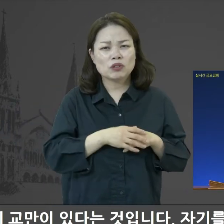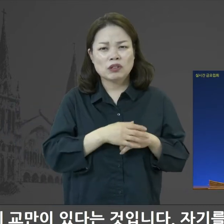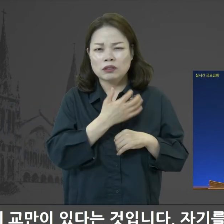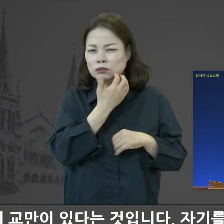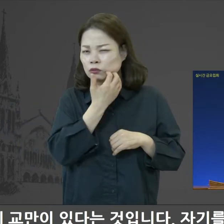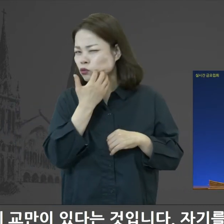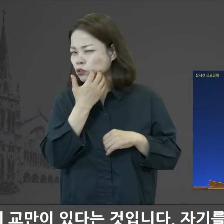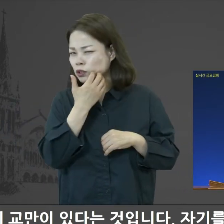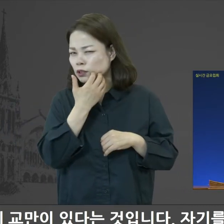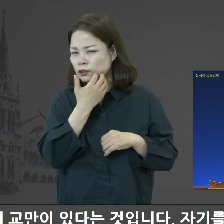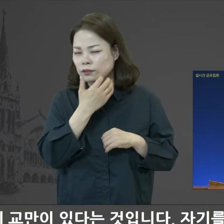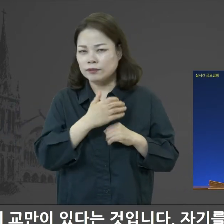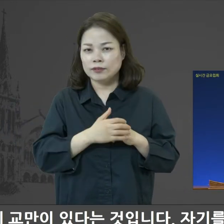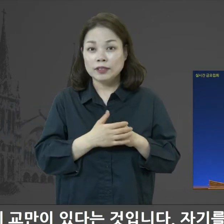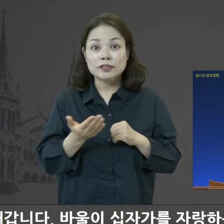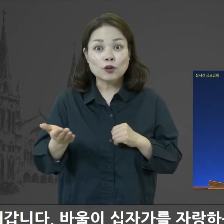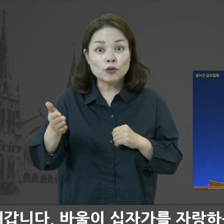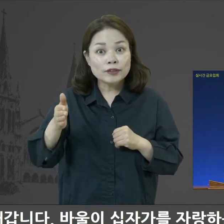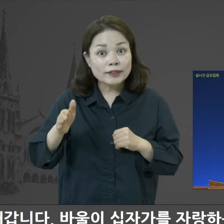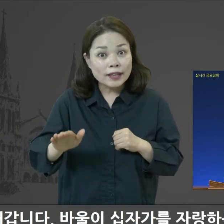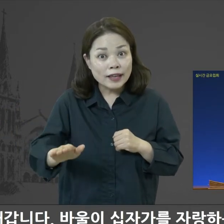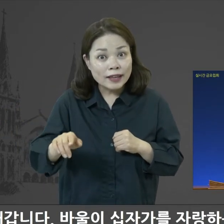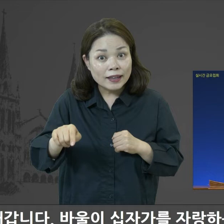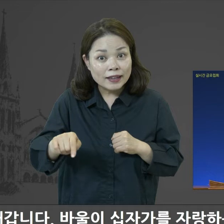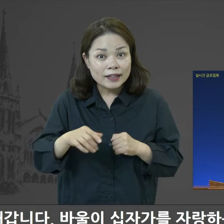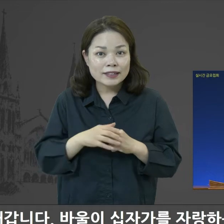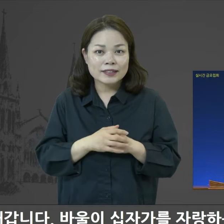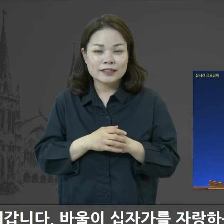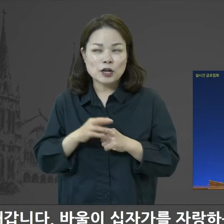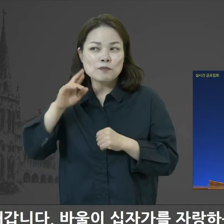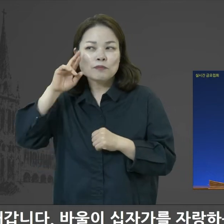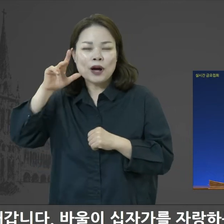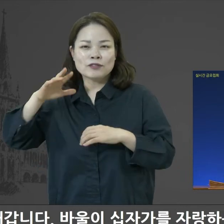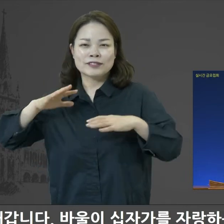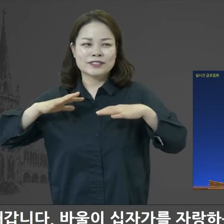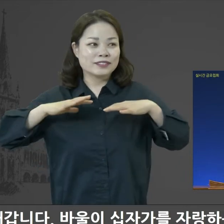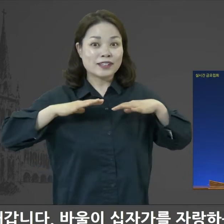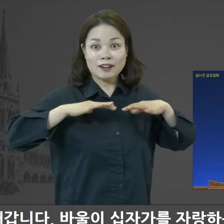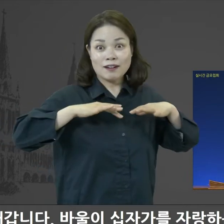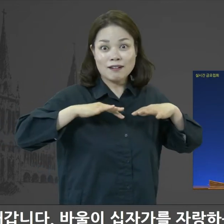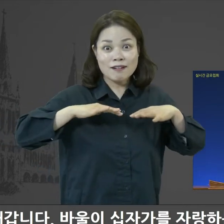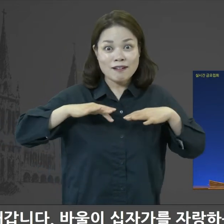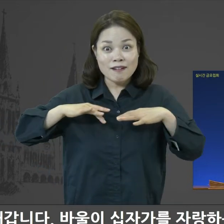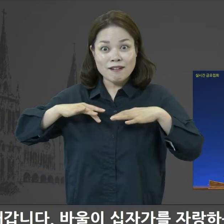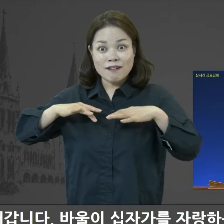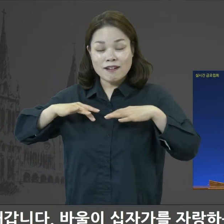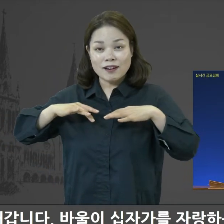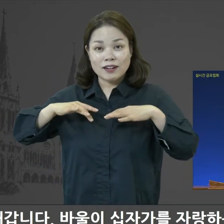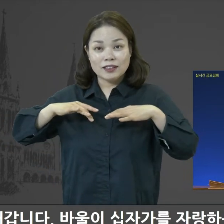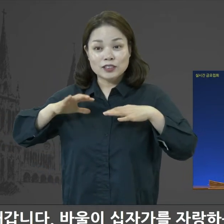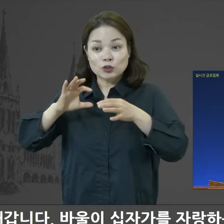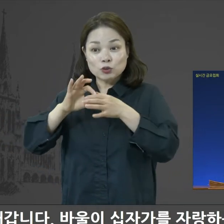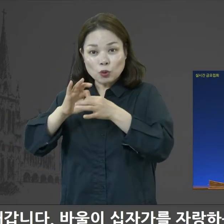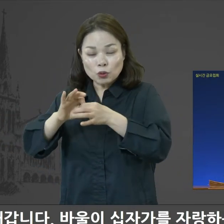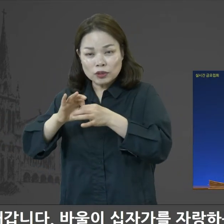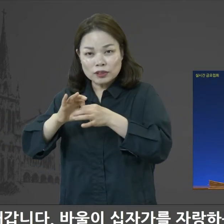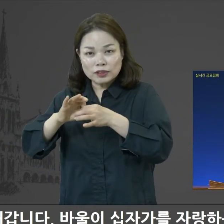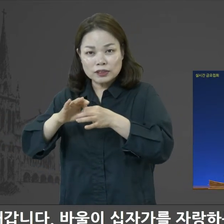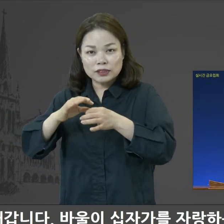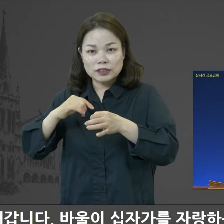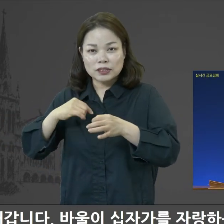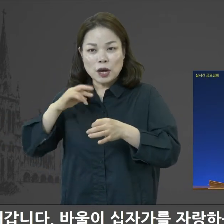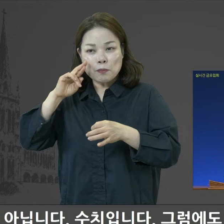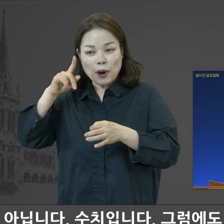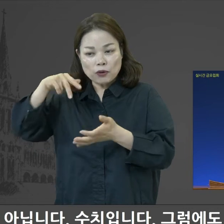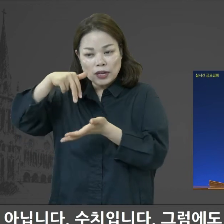수치의 상징이었죠. 근데 그것을 바울이 자랑했고, 그걸 통해서 자신이 낮은 상태에